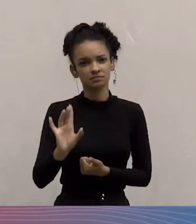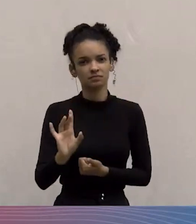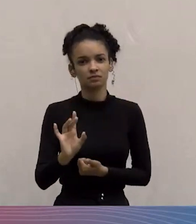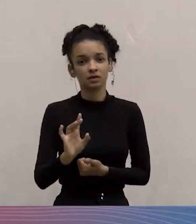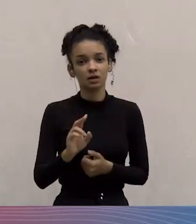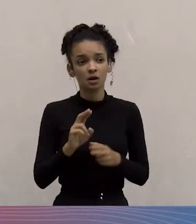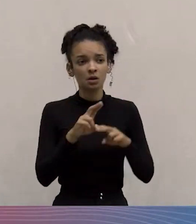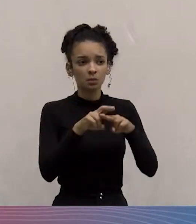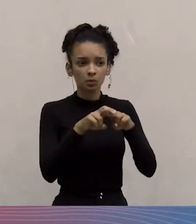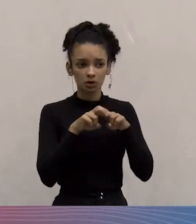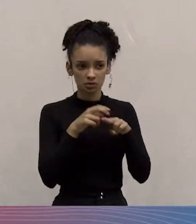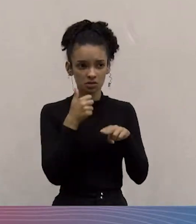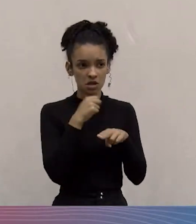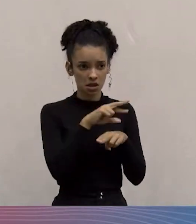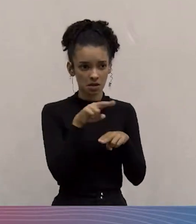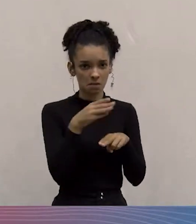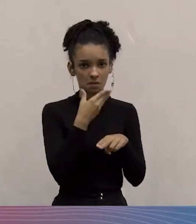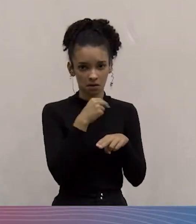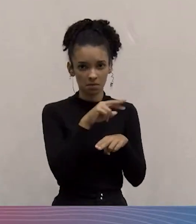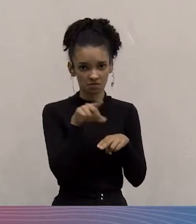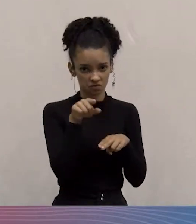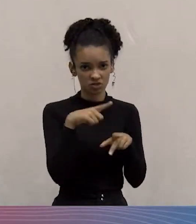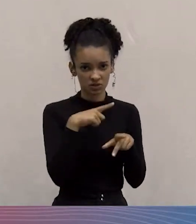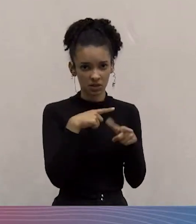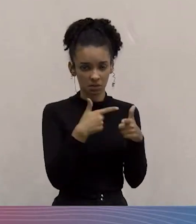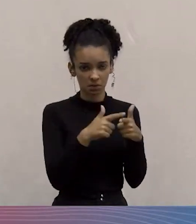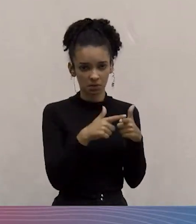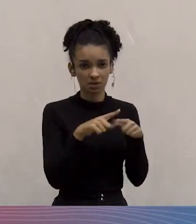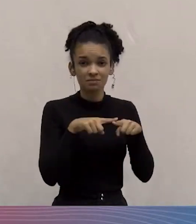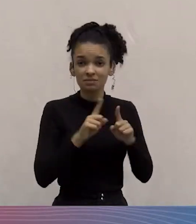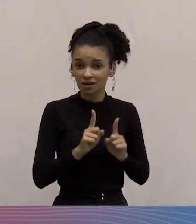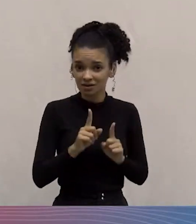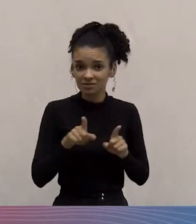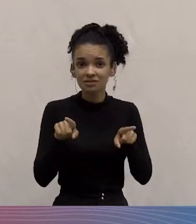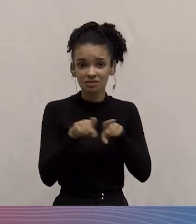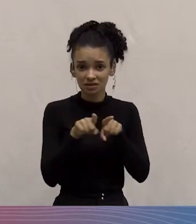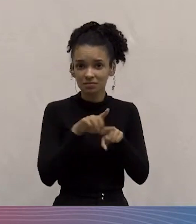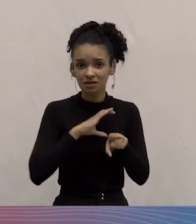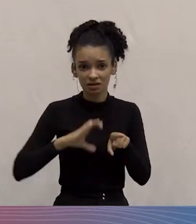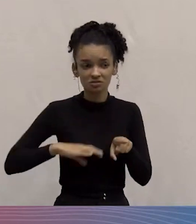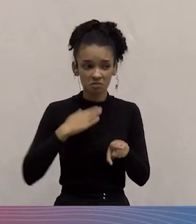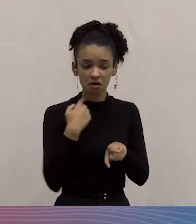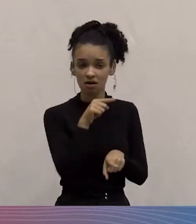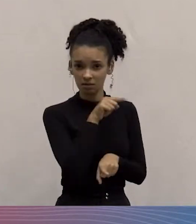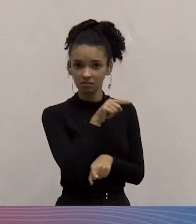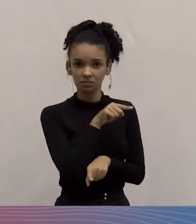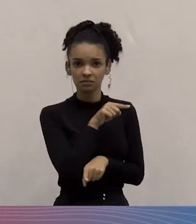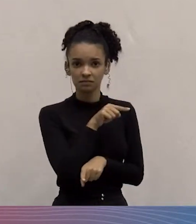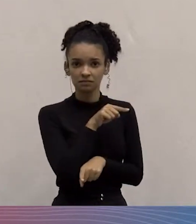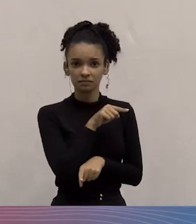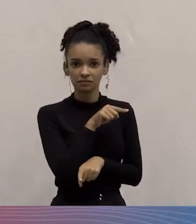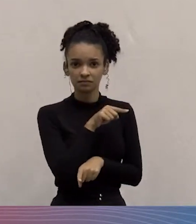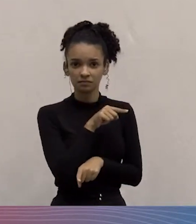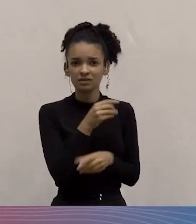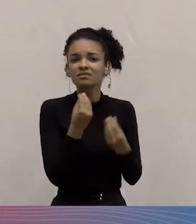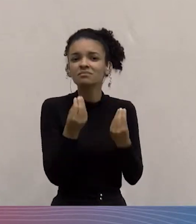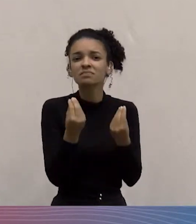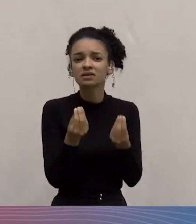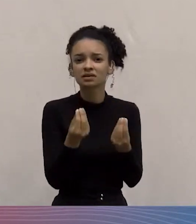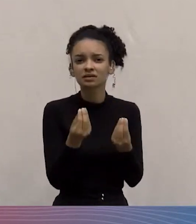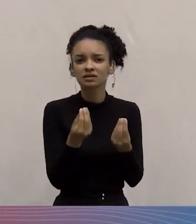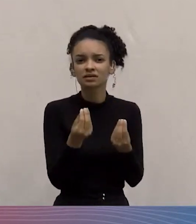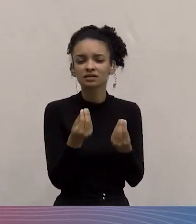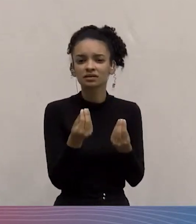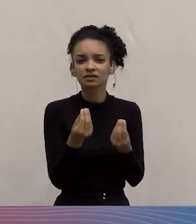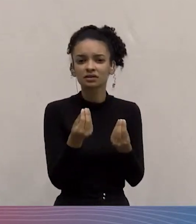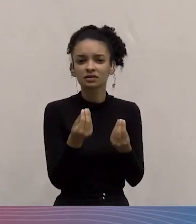Por esse irmão ou irmã que você tem problema. Mas Cristo morreu por ele e por ela. Para quê? Morreu